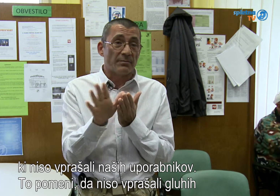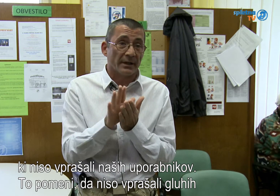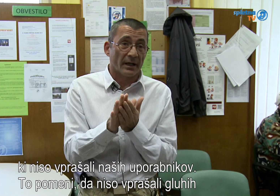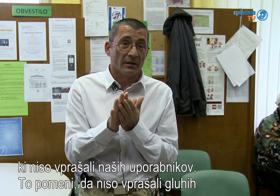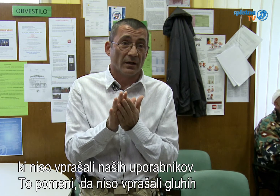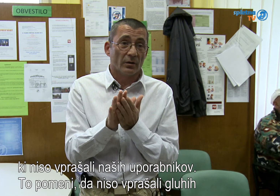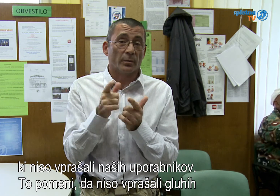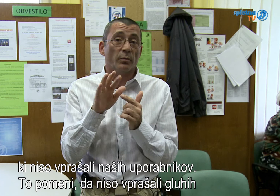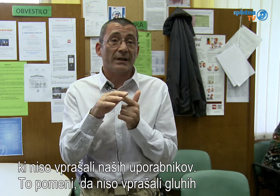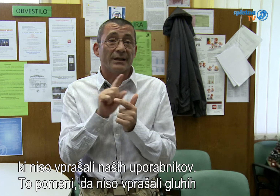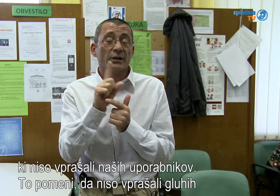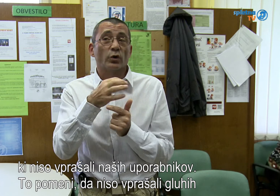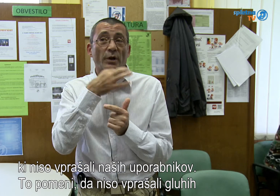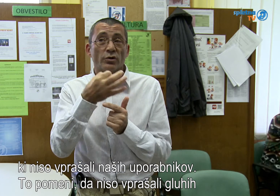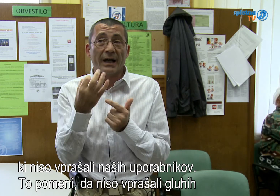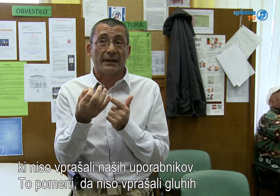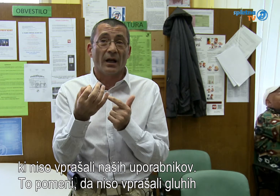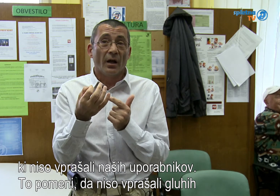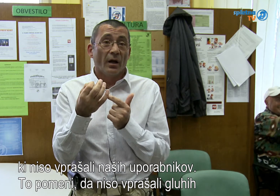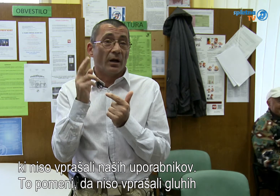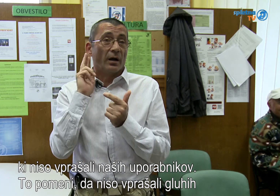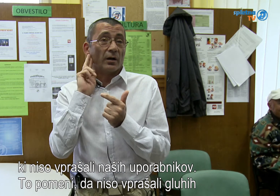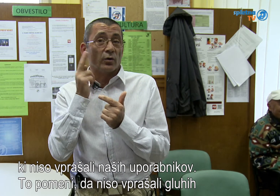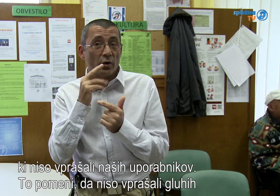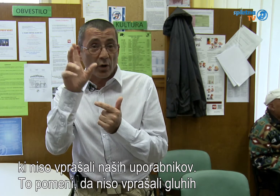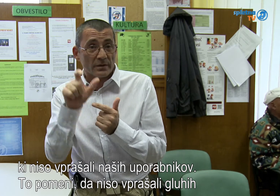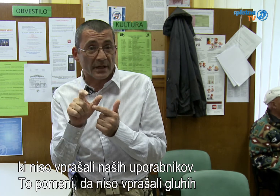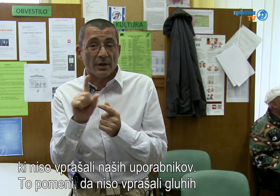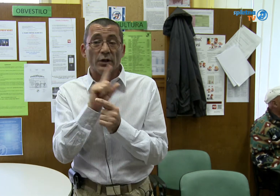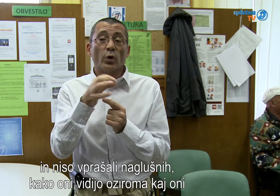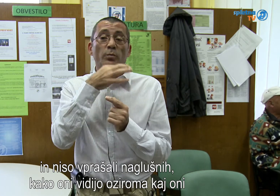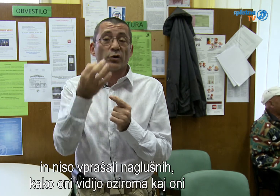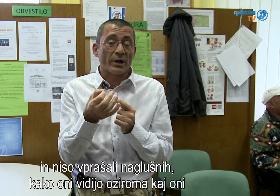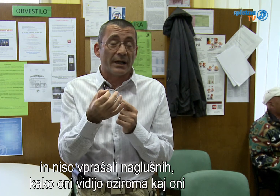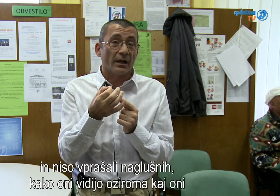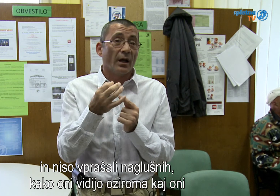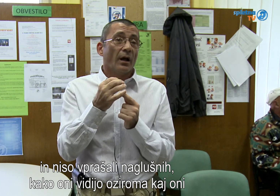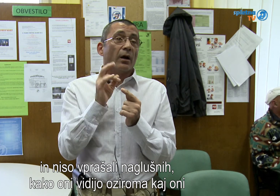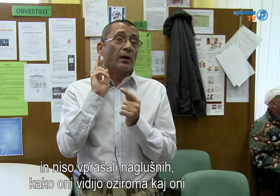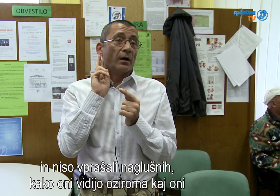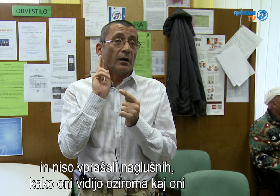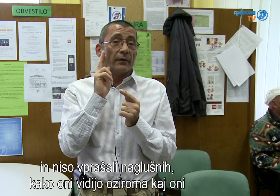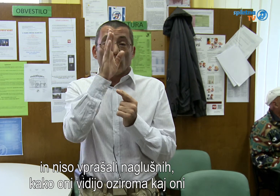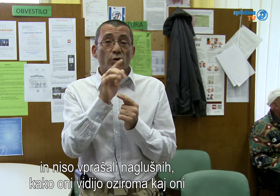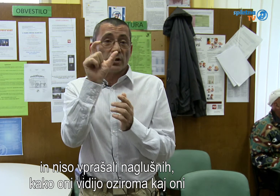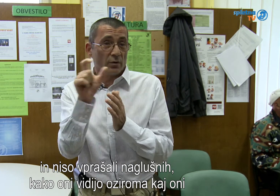uporabnike. To pomeni, da niso spraševali gluhe osebe, niso vprašali naglušne